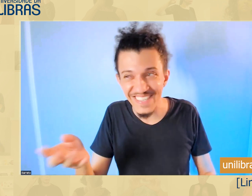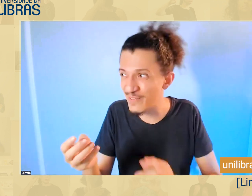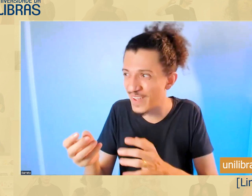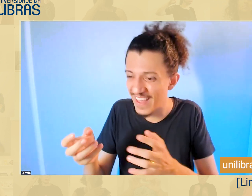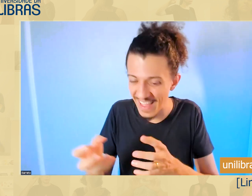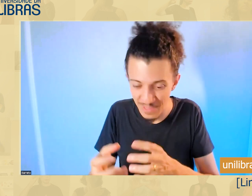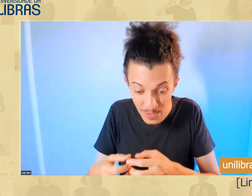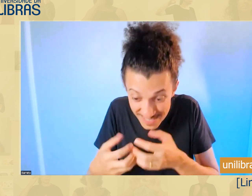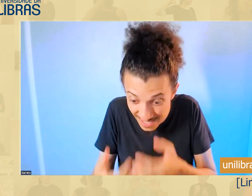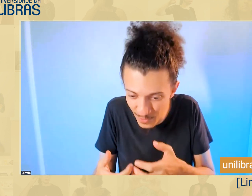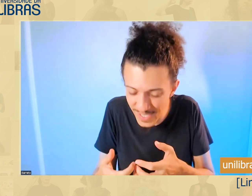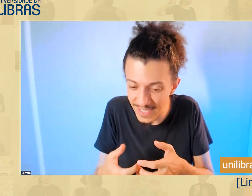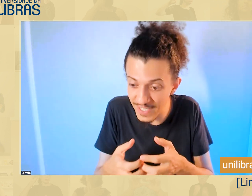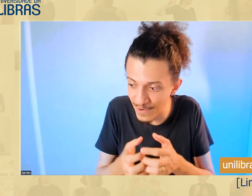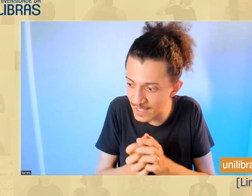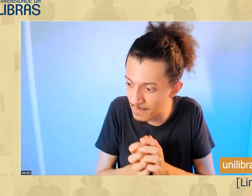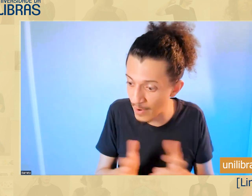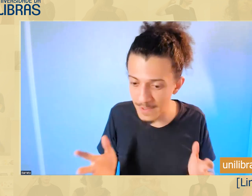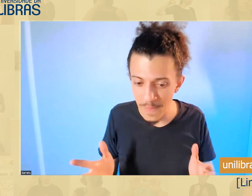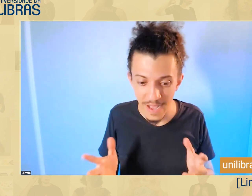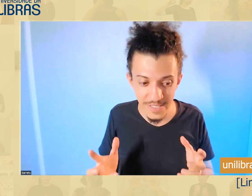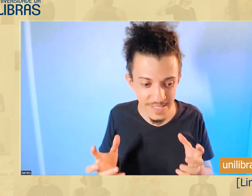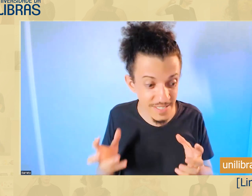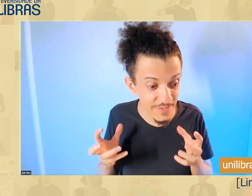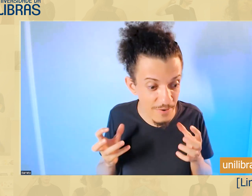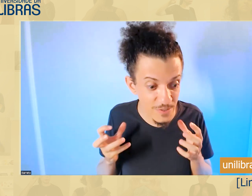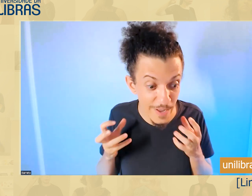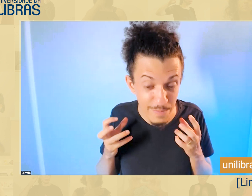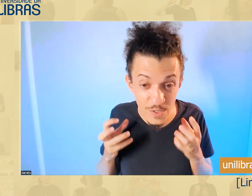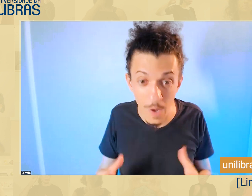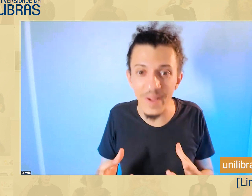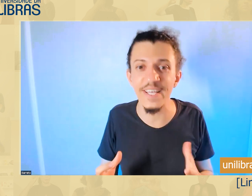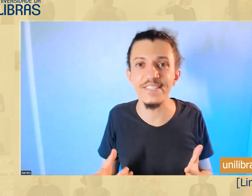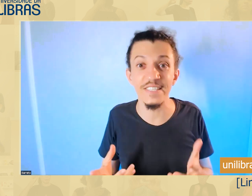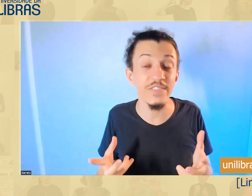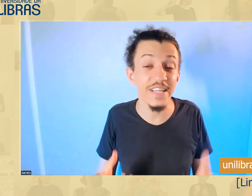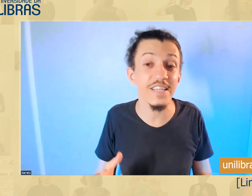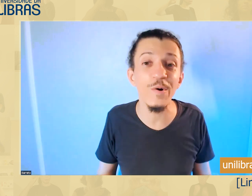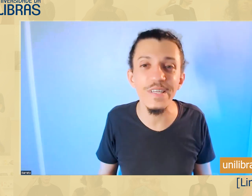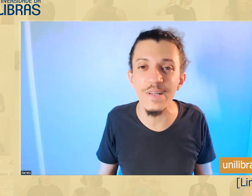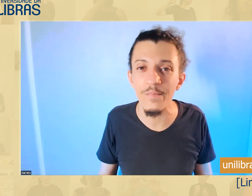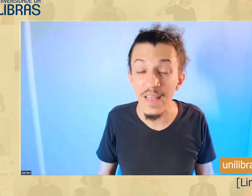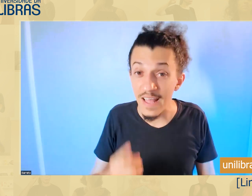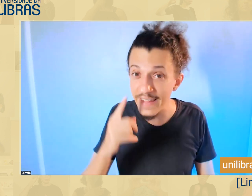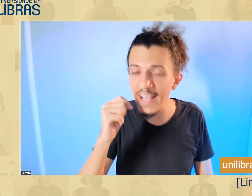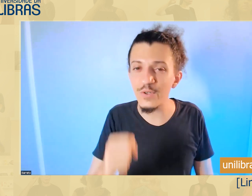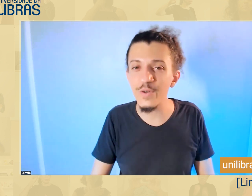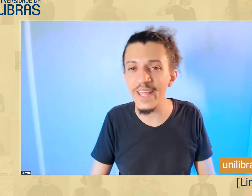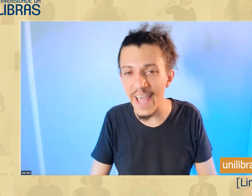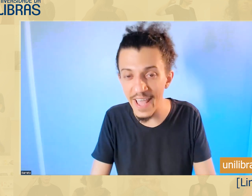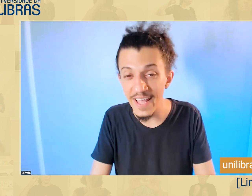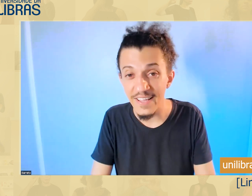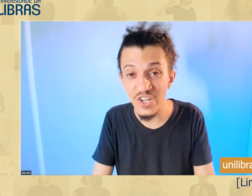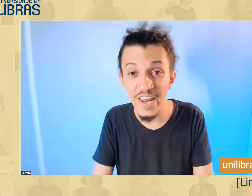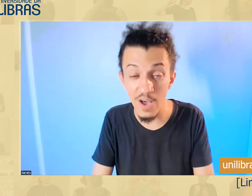surda. Então, trouxe tanto isso que a gente falou assim, nossa, se a gente ficar com esse conhecimento só pra gente, a gente vai estar sendo egoísta. Daí surgiu